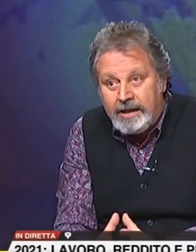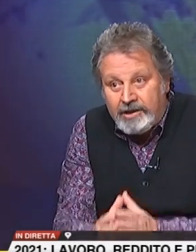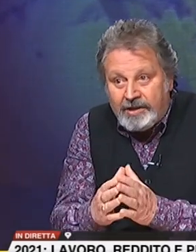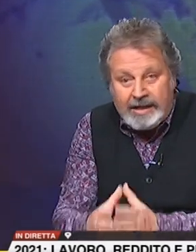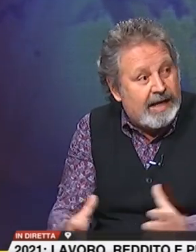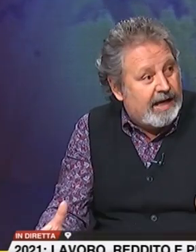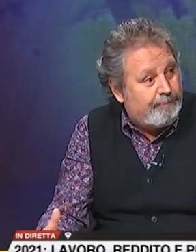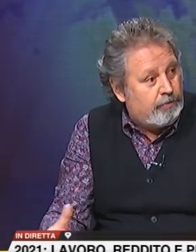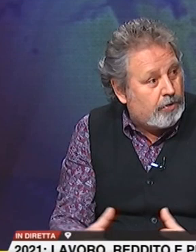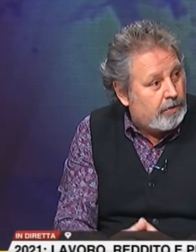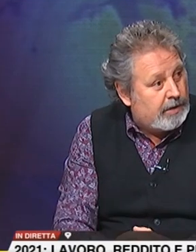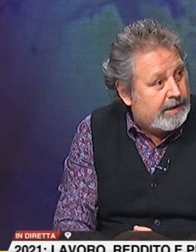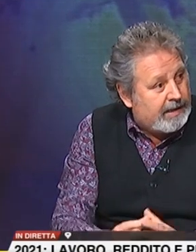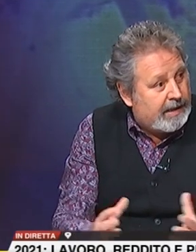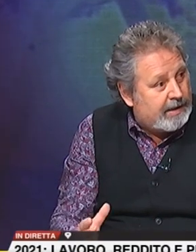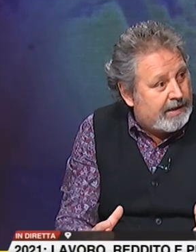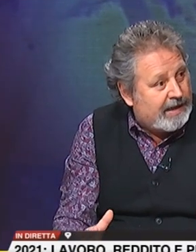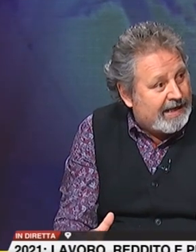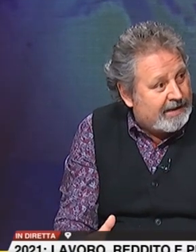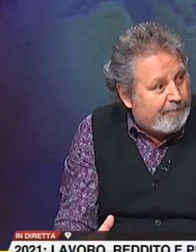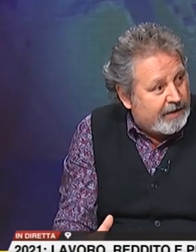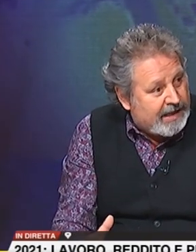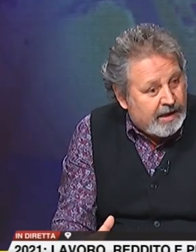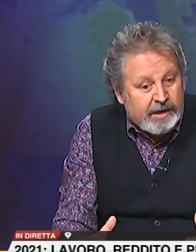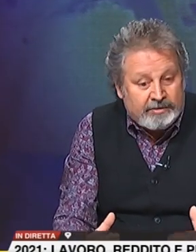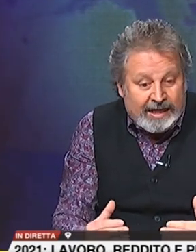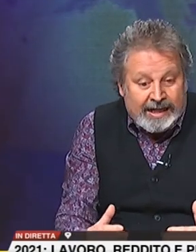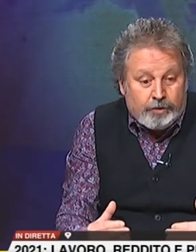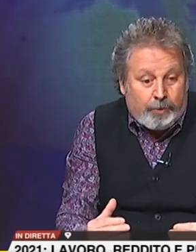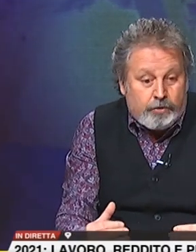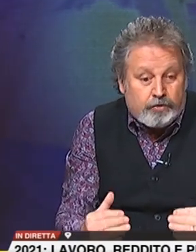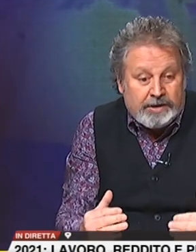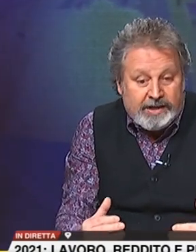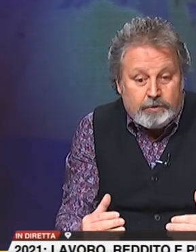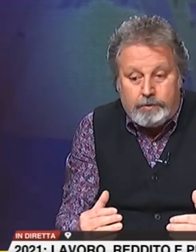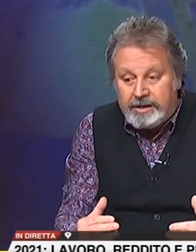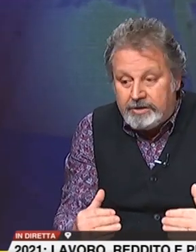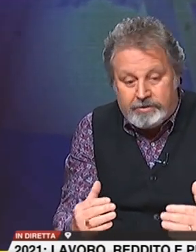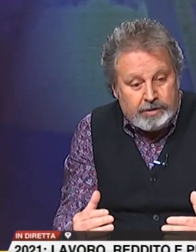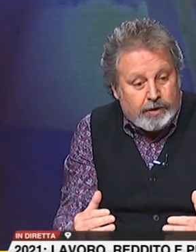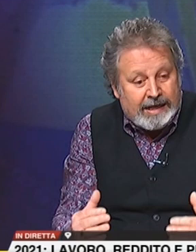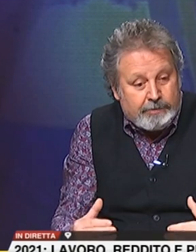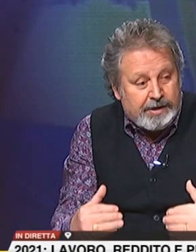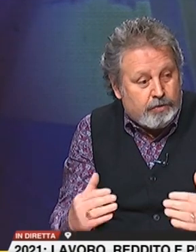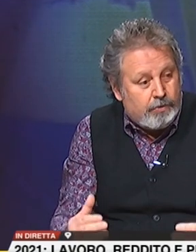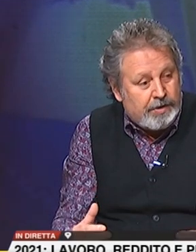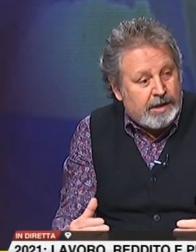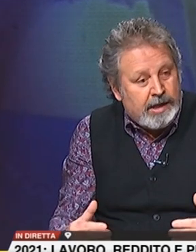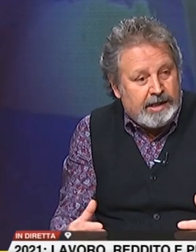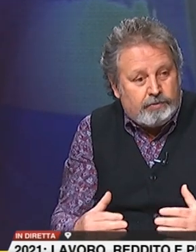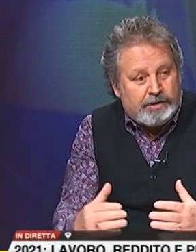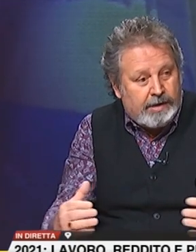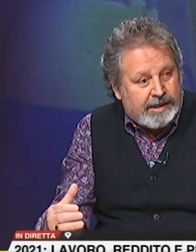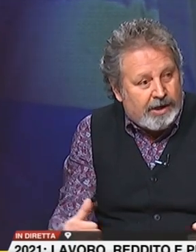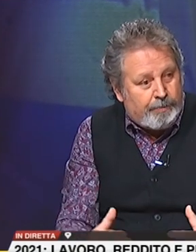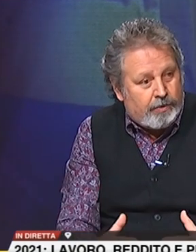povertà, scenderà appunto nell'area della povertà. Tra l'altro poi costringendo le istituzioni locali, quindi i comuni